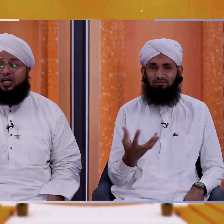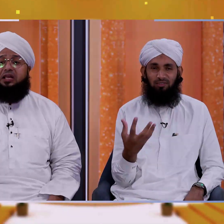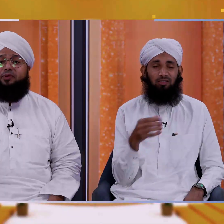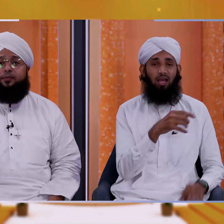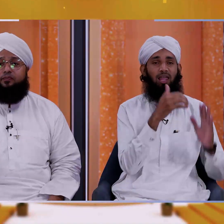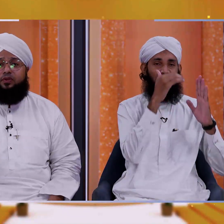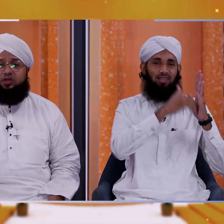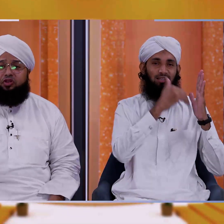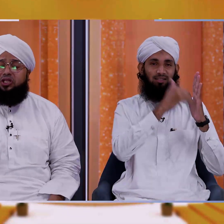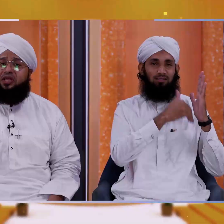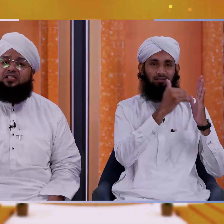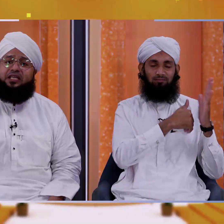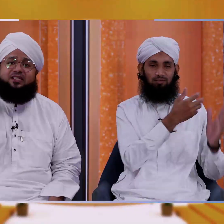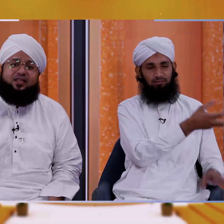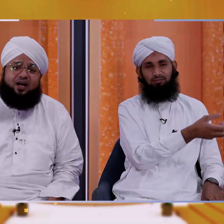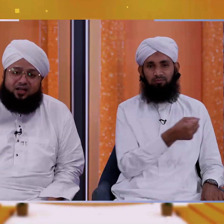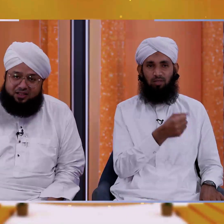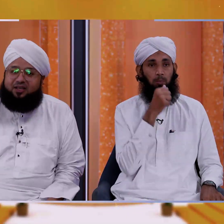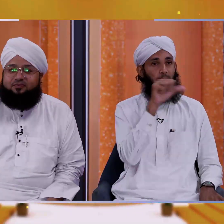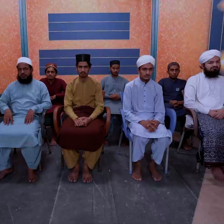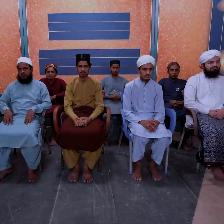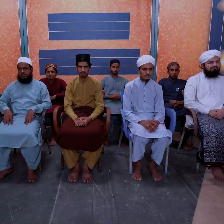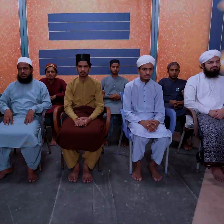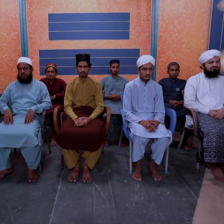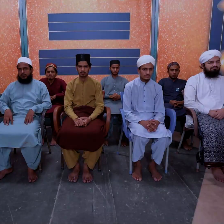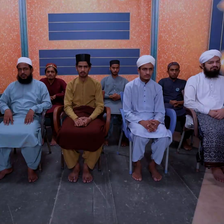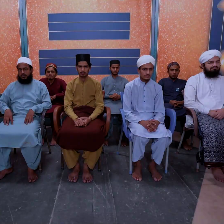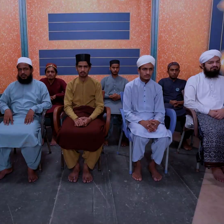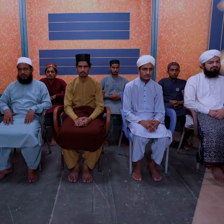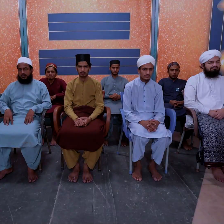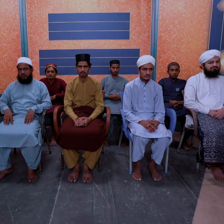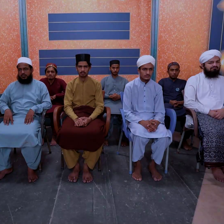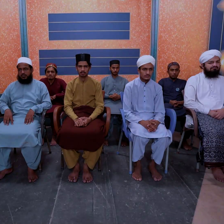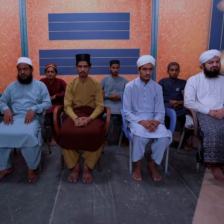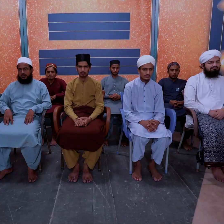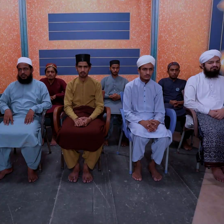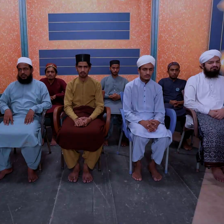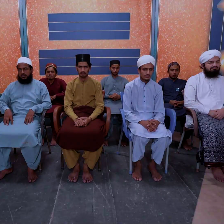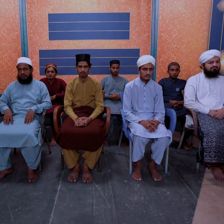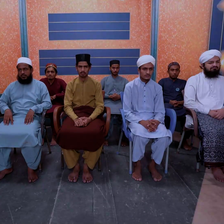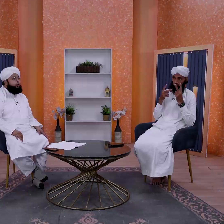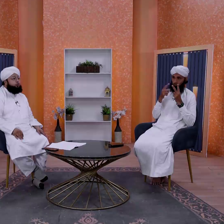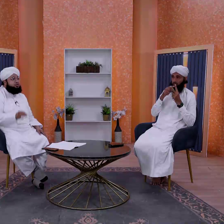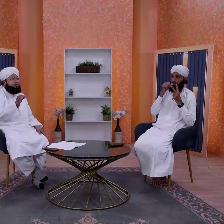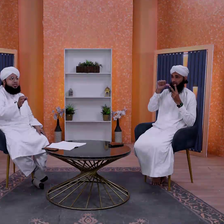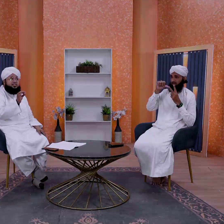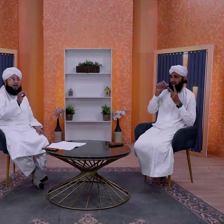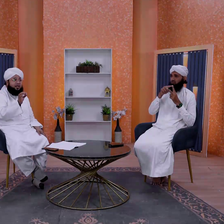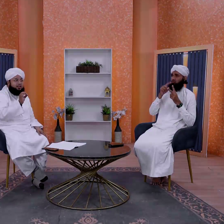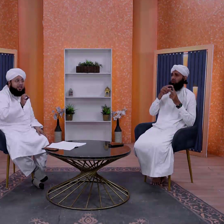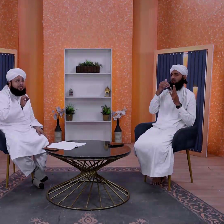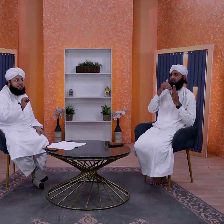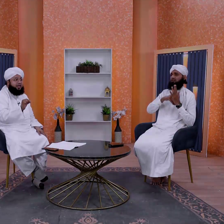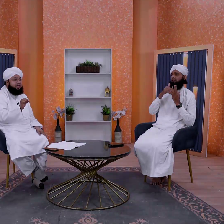خشک لکڑی میں کتنی تیزی کے ساتھ آگ لگتی ہے۔ ہمارے پاس دو لکڑیاں ہوں، ایک تھوڑی گیلی ہو ایک خشک ہو، تو سب سے